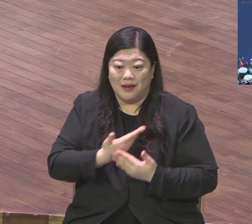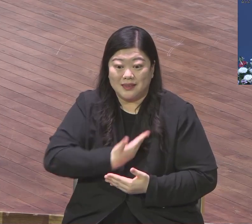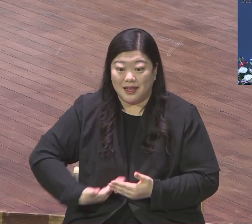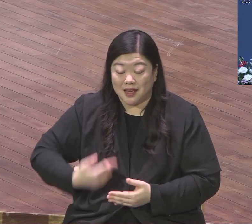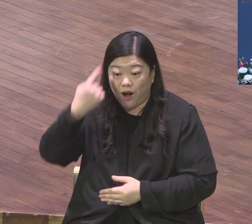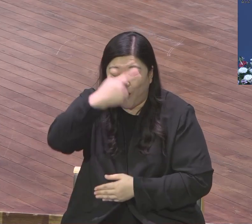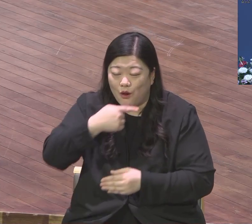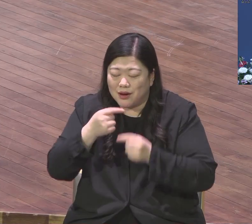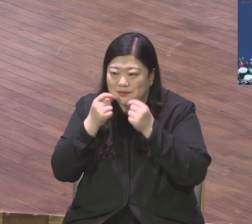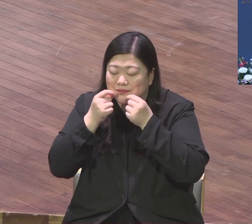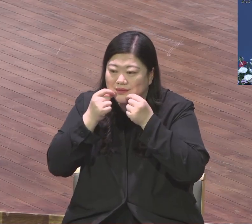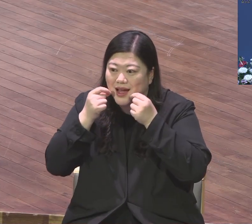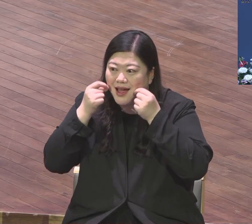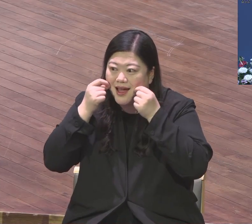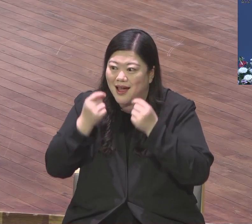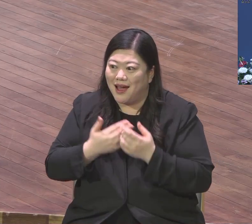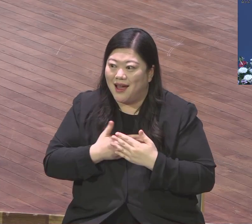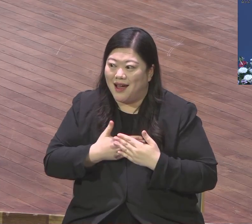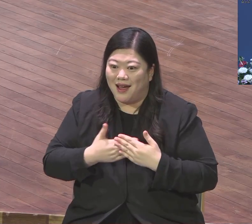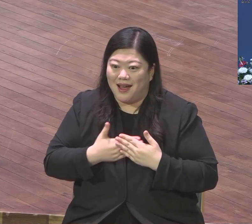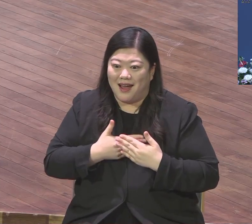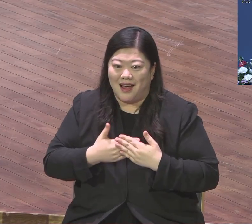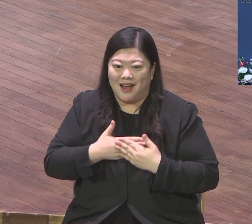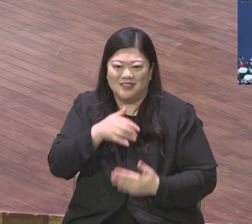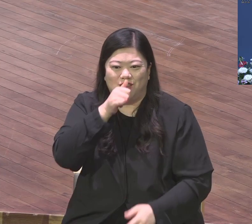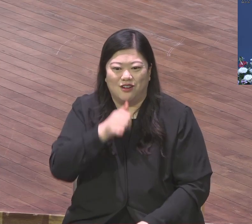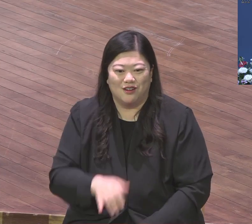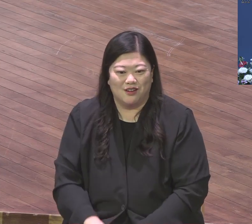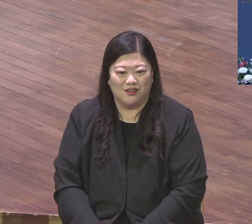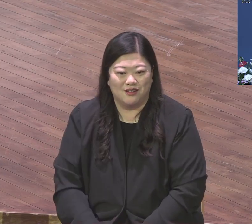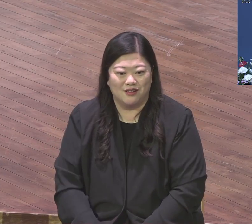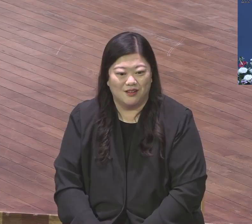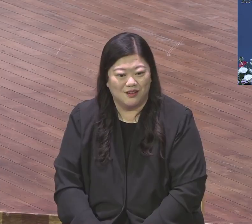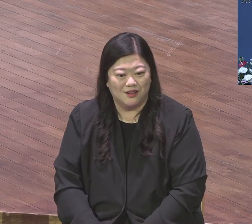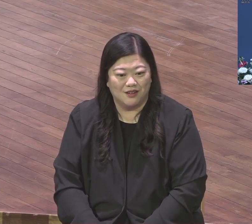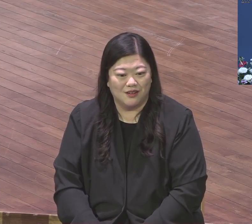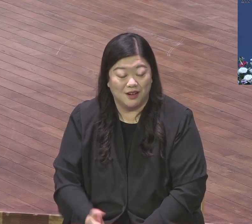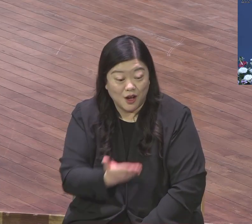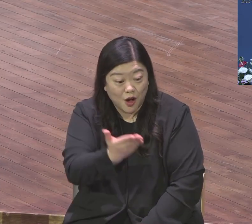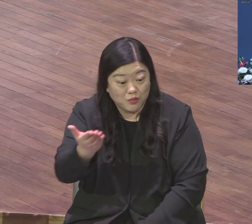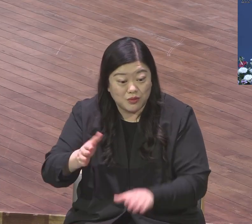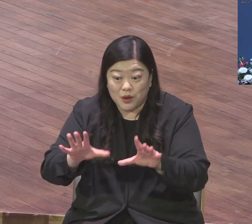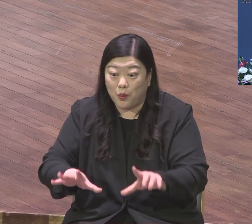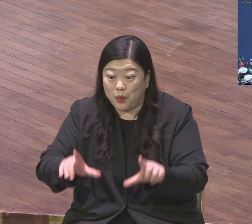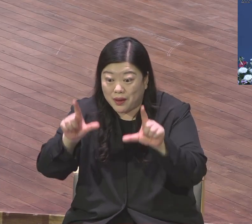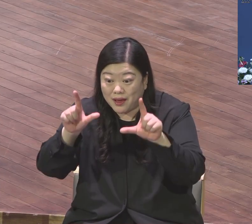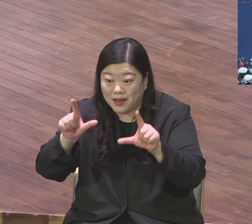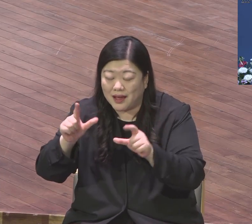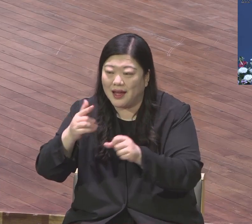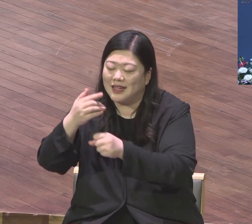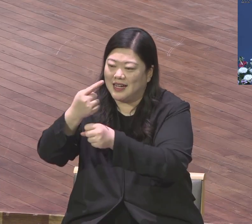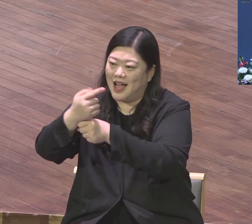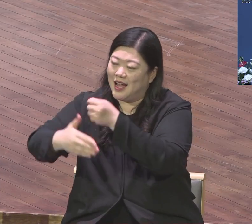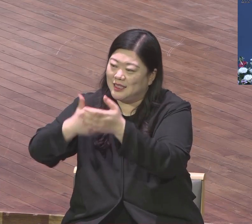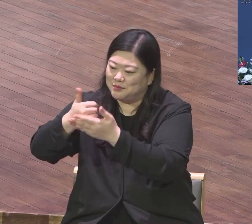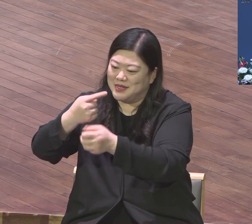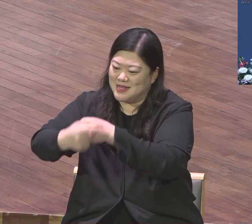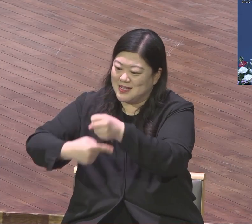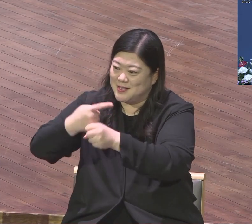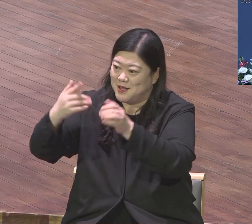가지고 시작을 합니다. 2026년 예언계 모든 성도님들도 마음과 생각 속에 이런